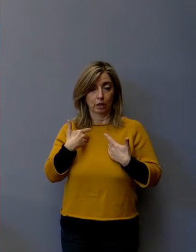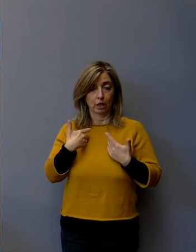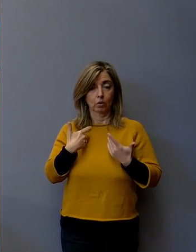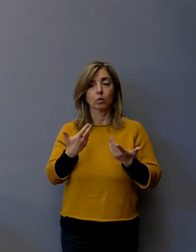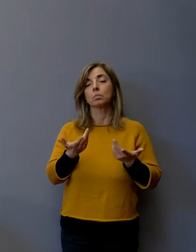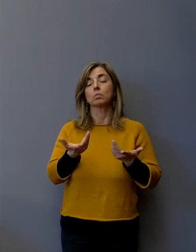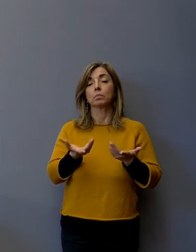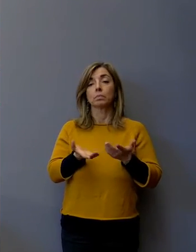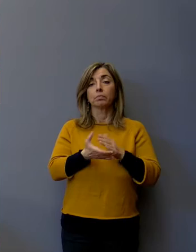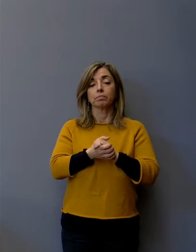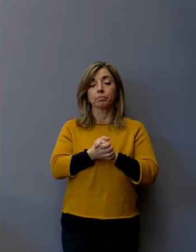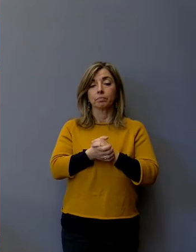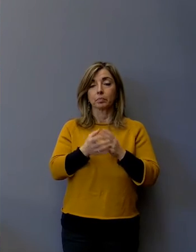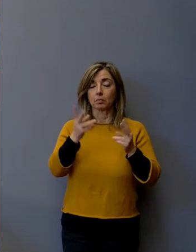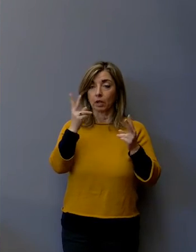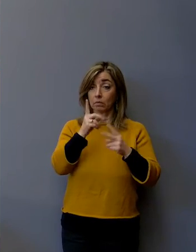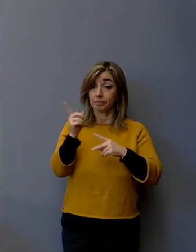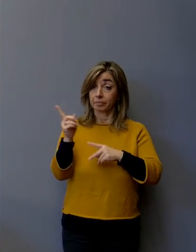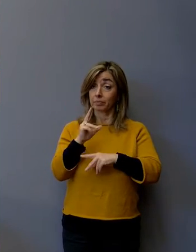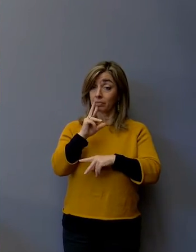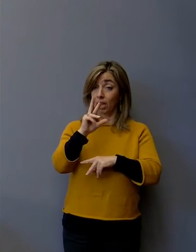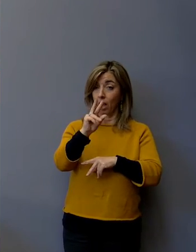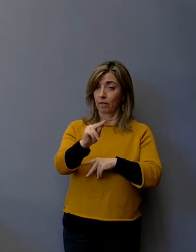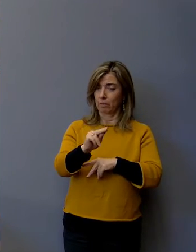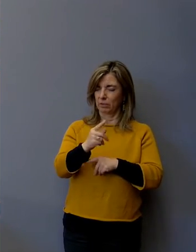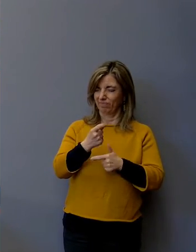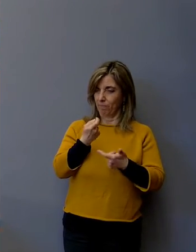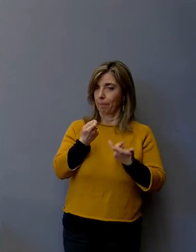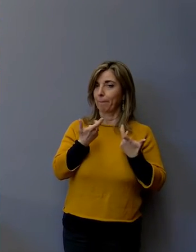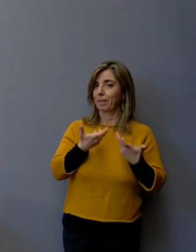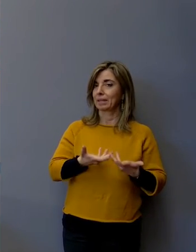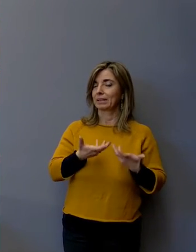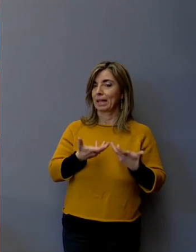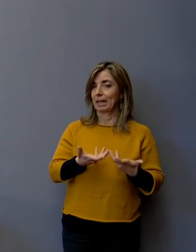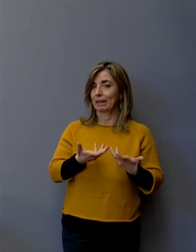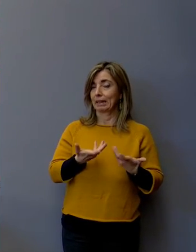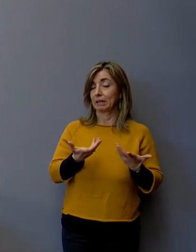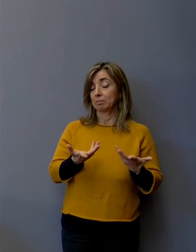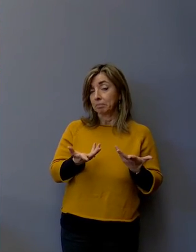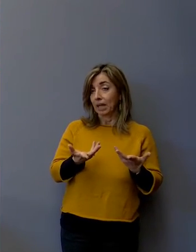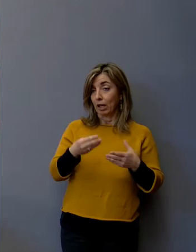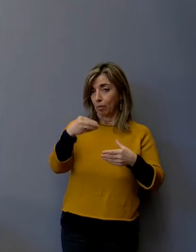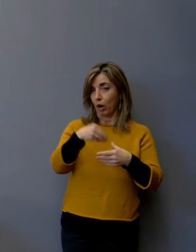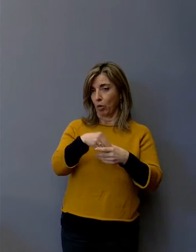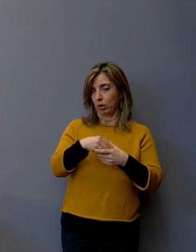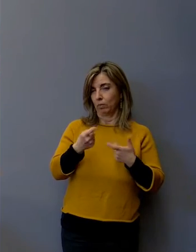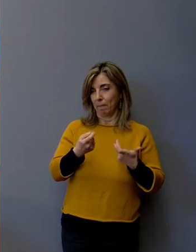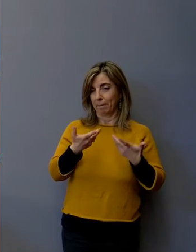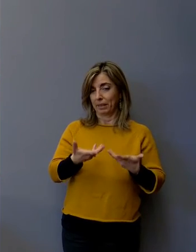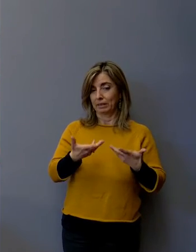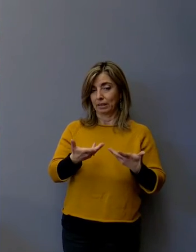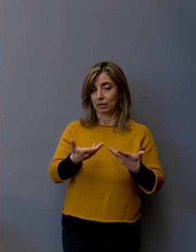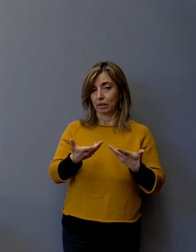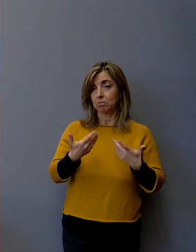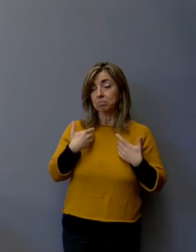abbastanza pesante delle affermazioni è veramente sono state fatte mi domando effettivamente c'è qualcuno